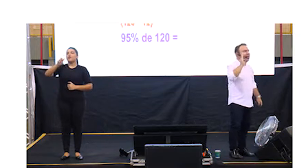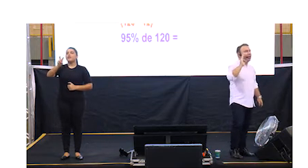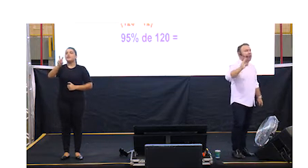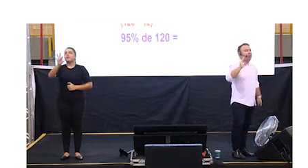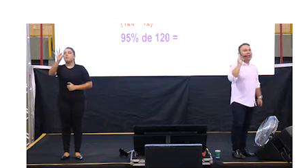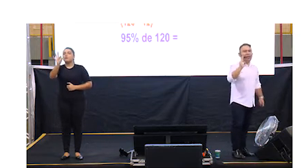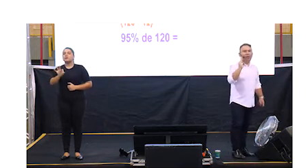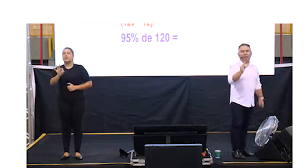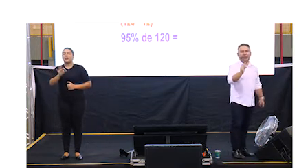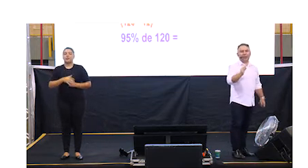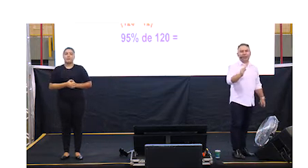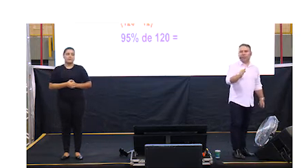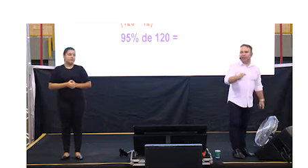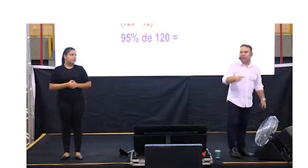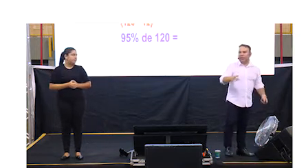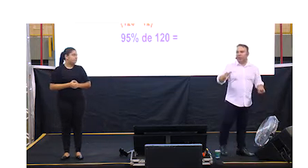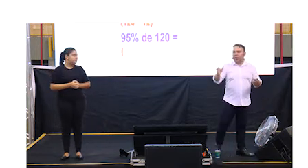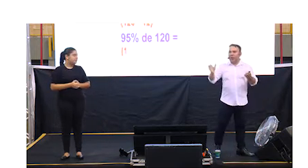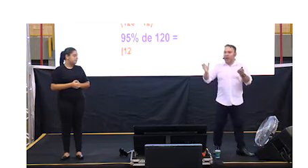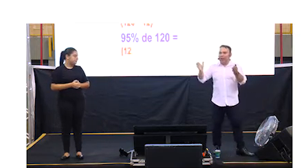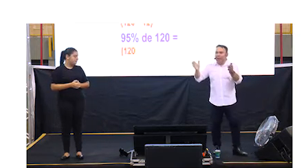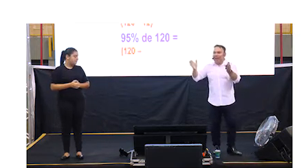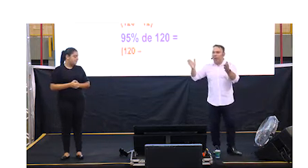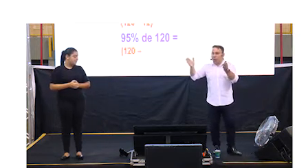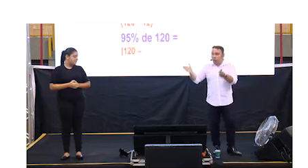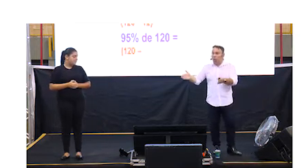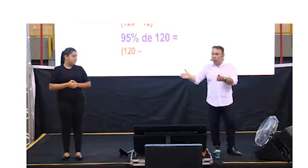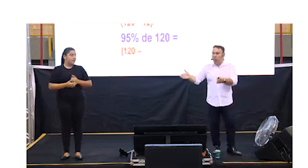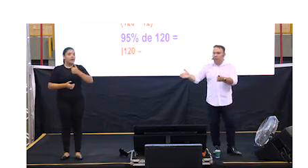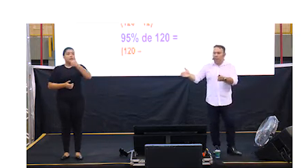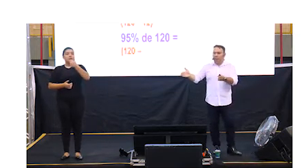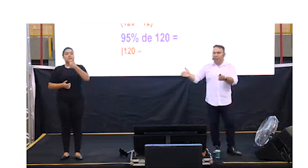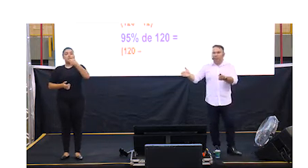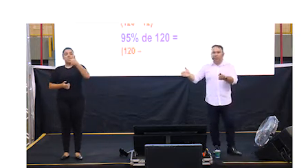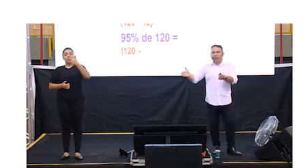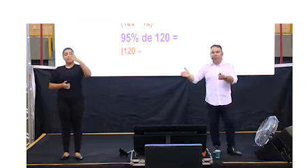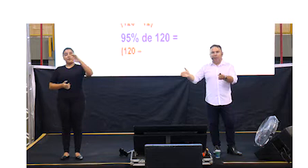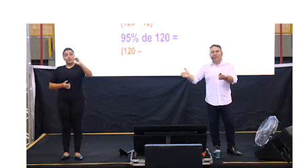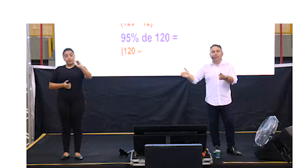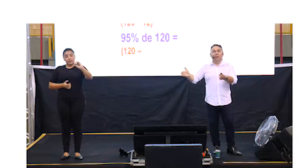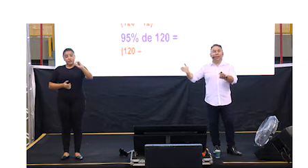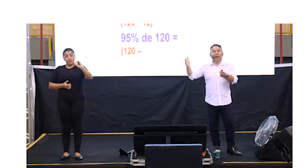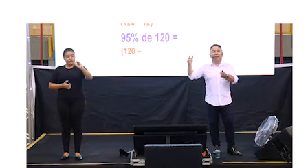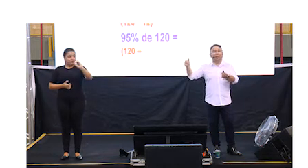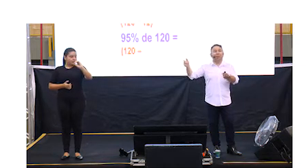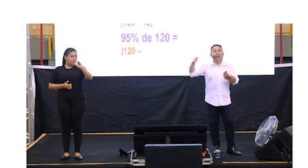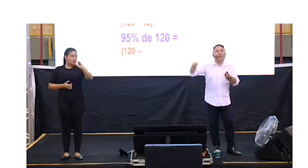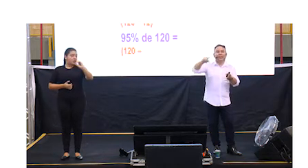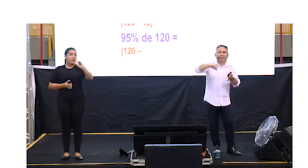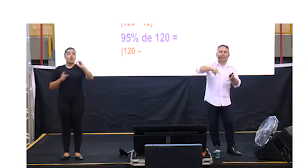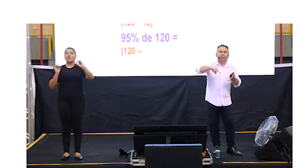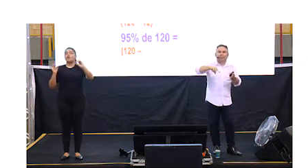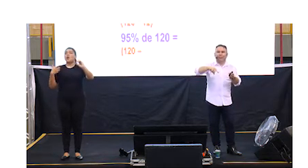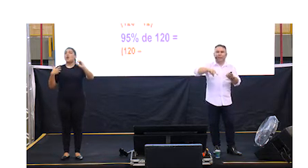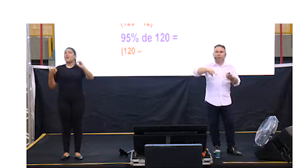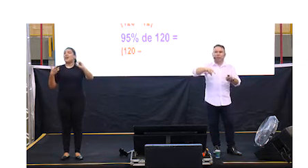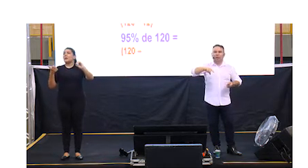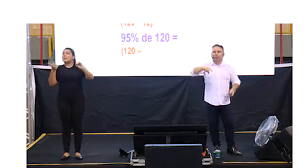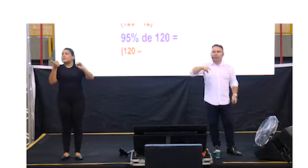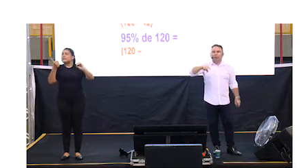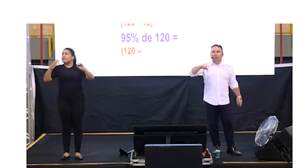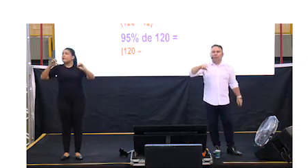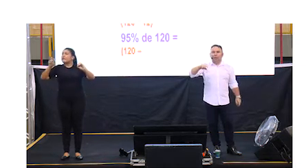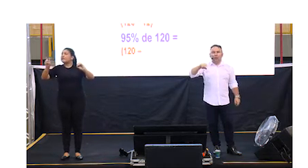95%? Vamos lá. O que é 95%? É pegar o todo, mas eu só quero